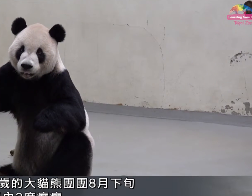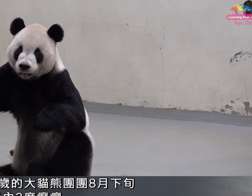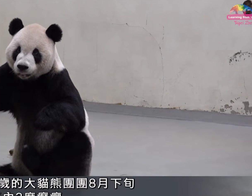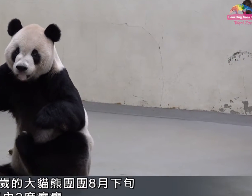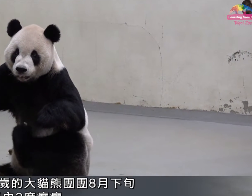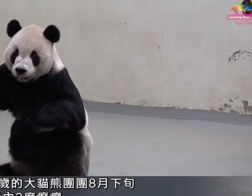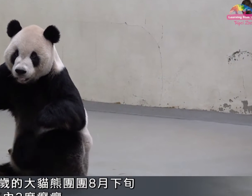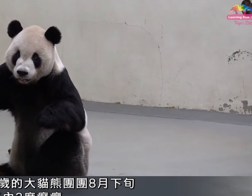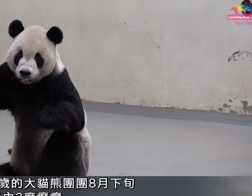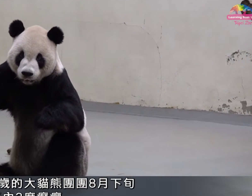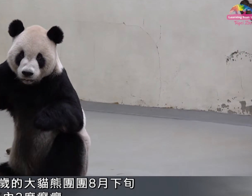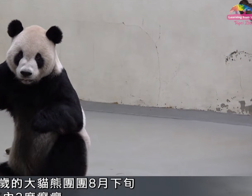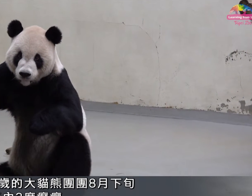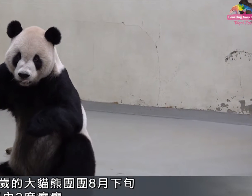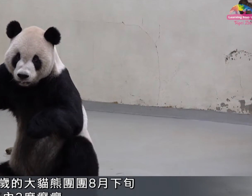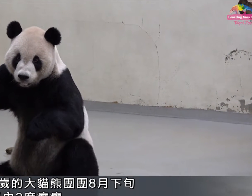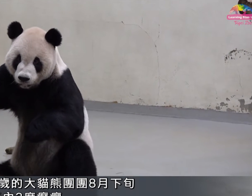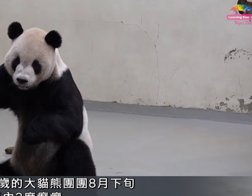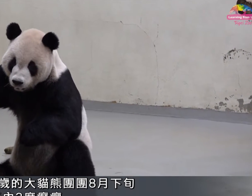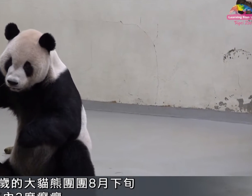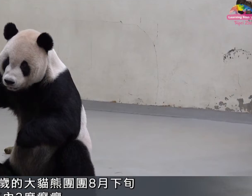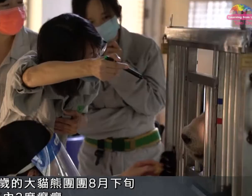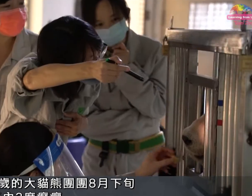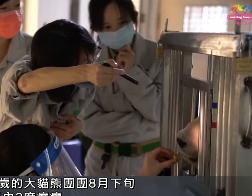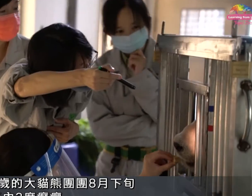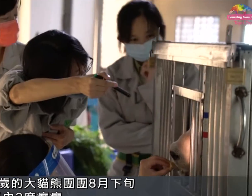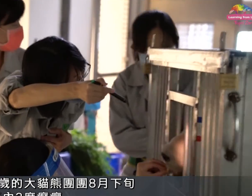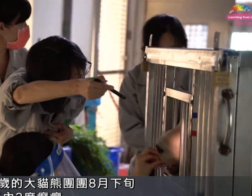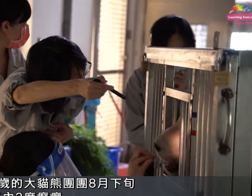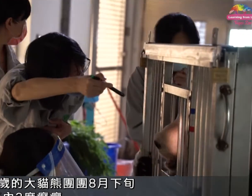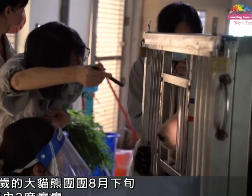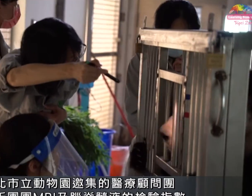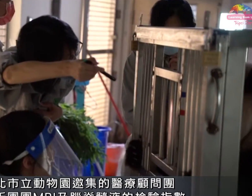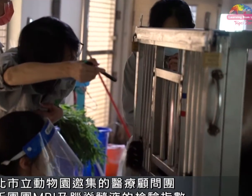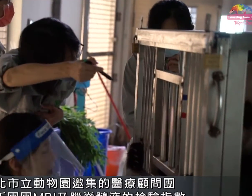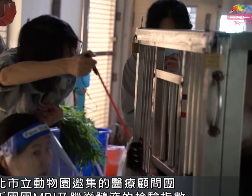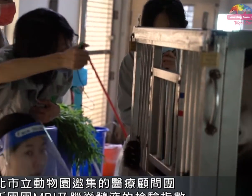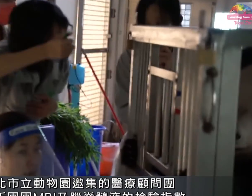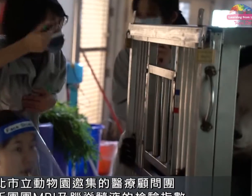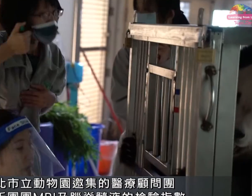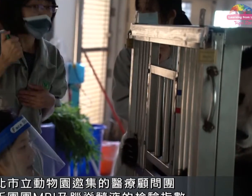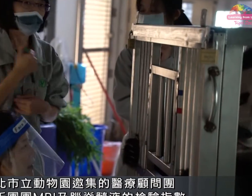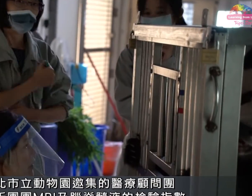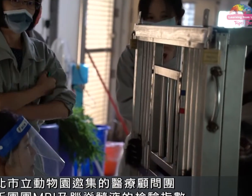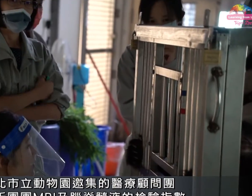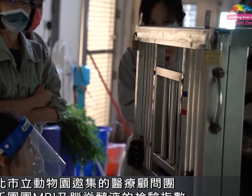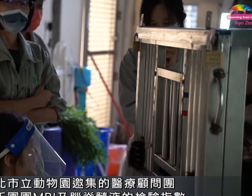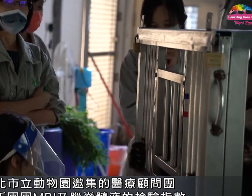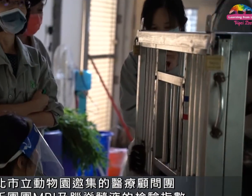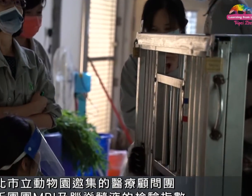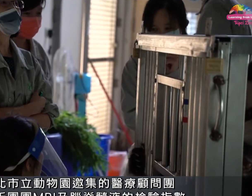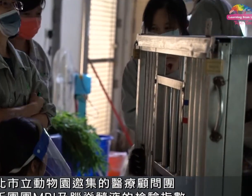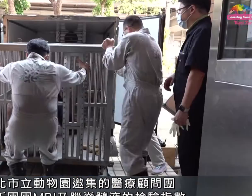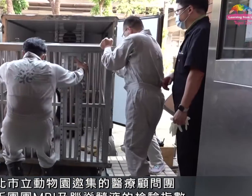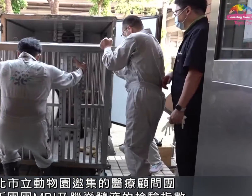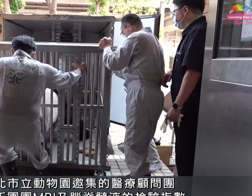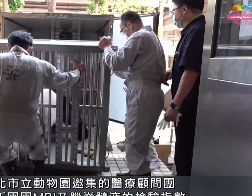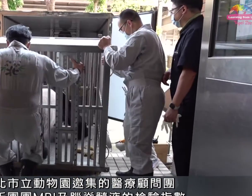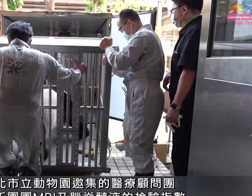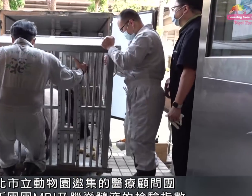18岁的大猫熊团团8月下旬9天内3度癫痫，台北市立动物园邀集的医疗顾问团分析团团 MRI 及